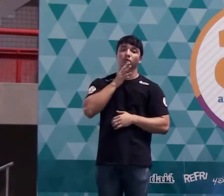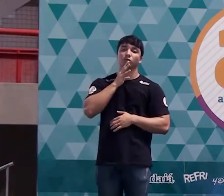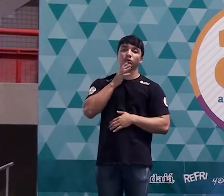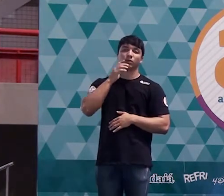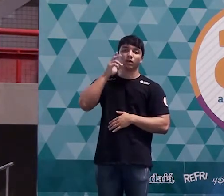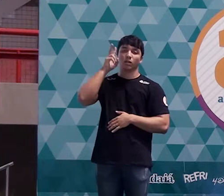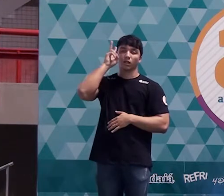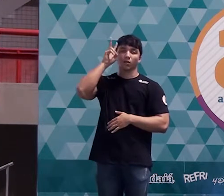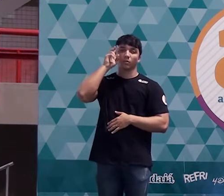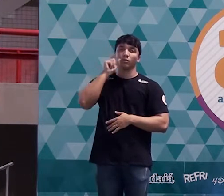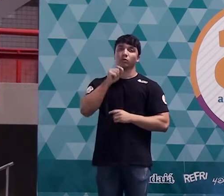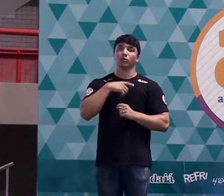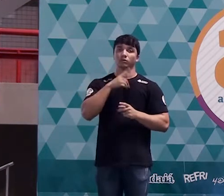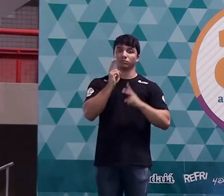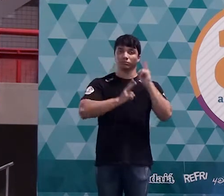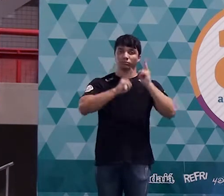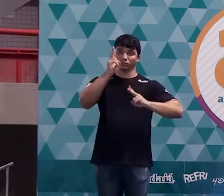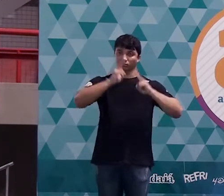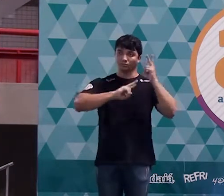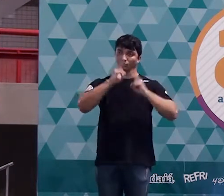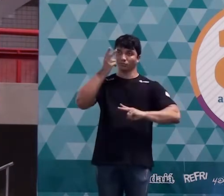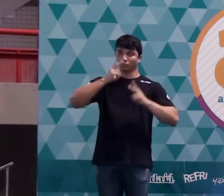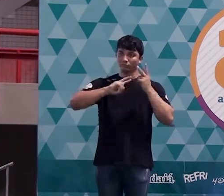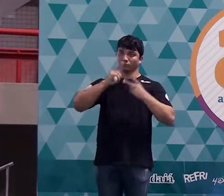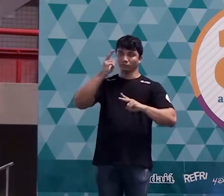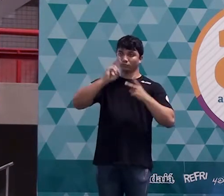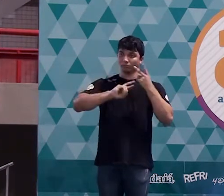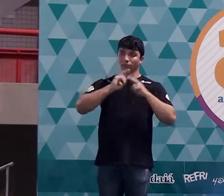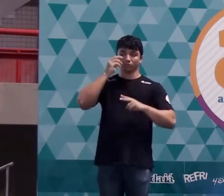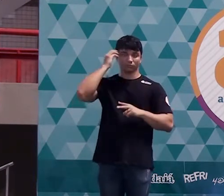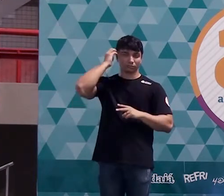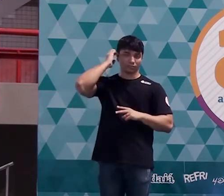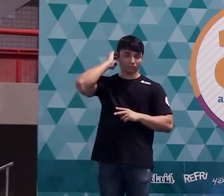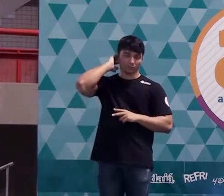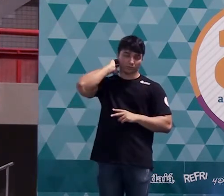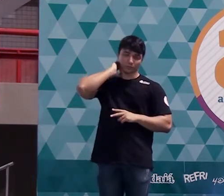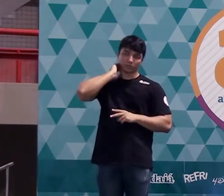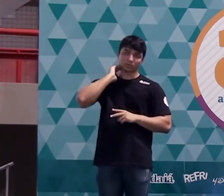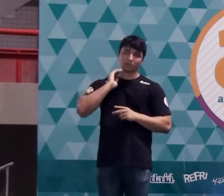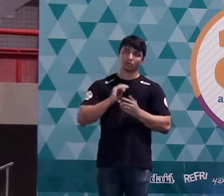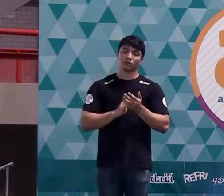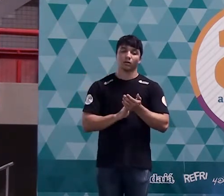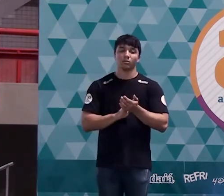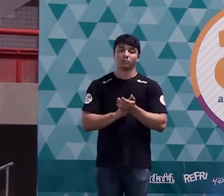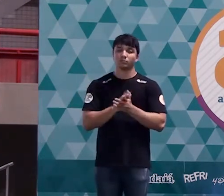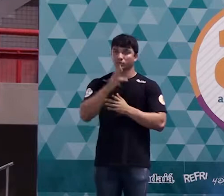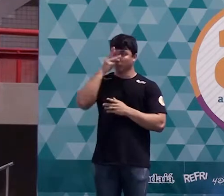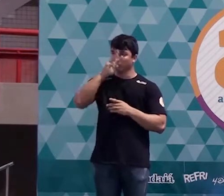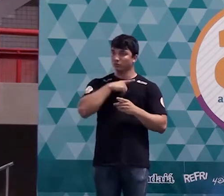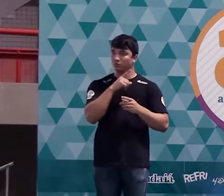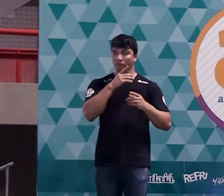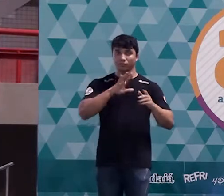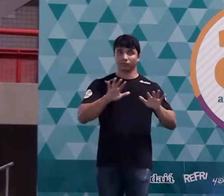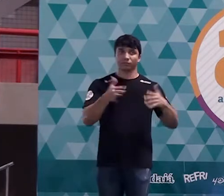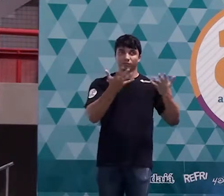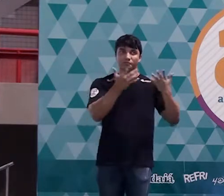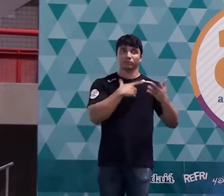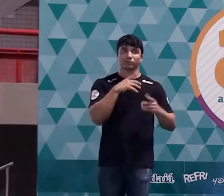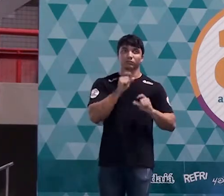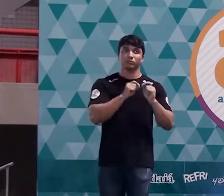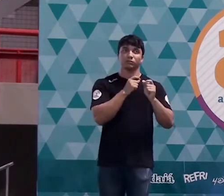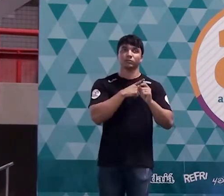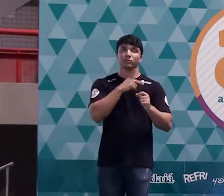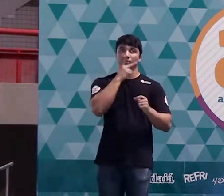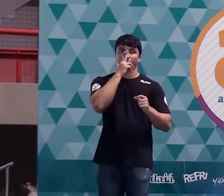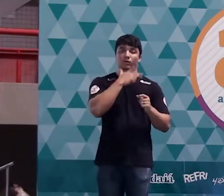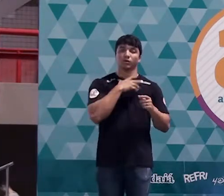do carnaval. Pessoal que gosta de carnaval, ou mesmo quem não gosta, quem já passou assim uns 3 dias numa festa. Eu falo do